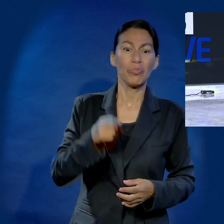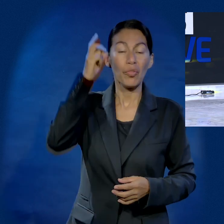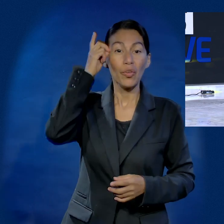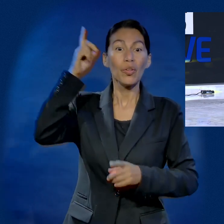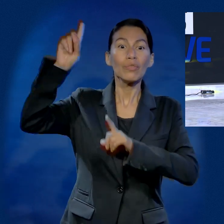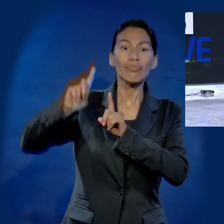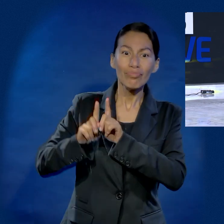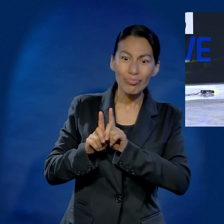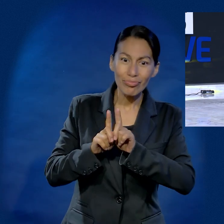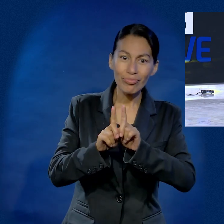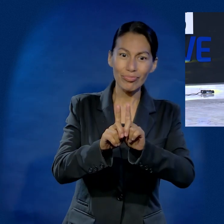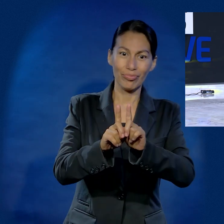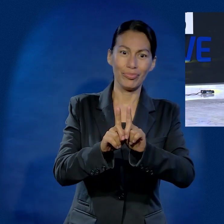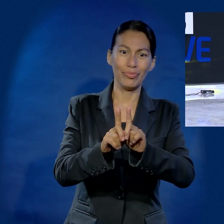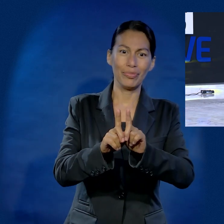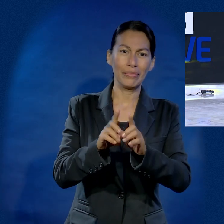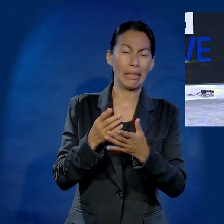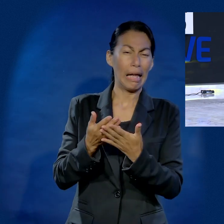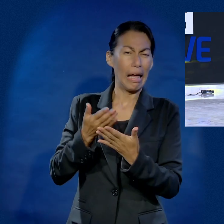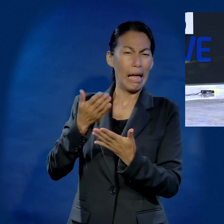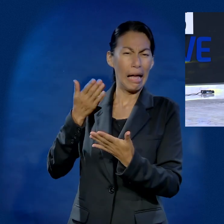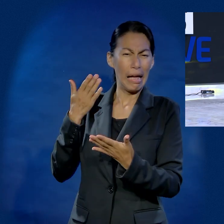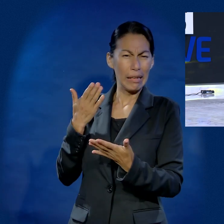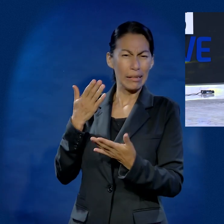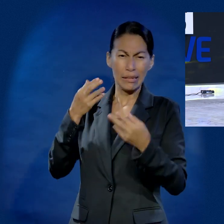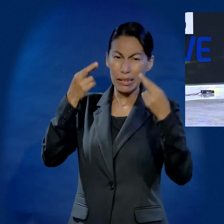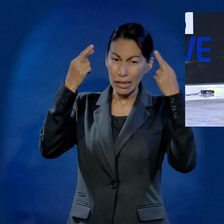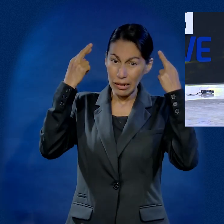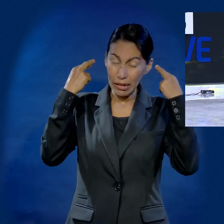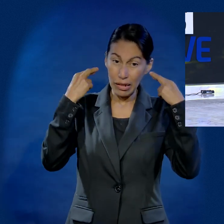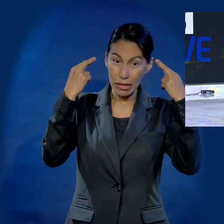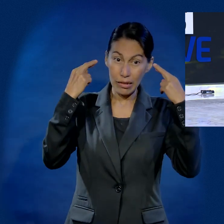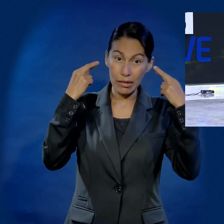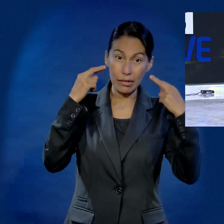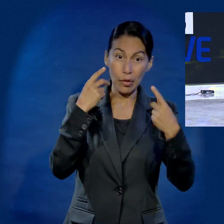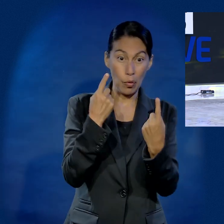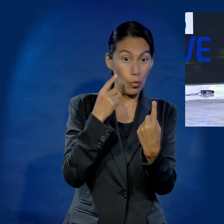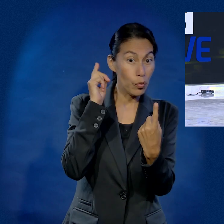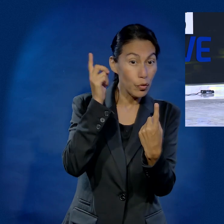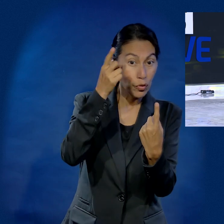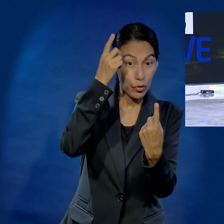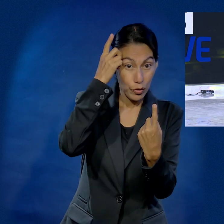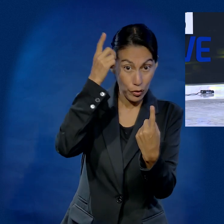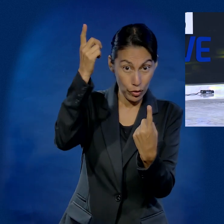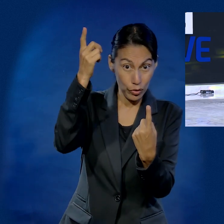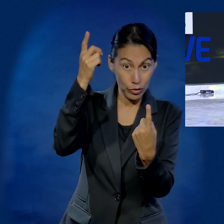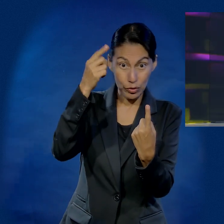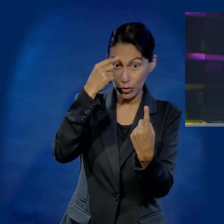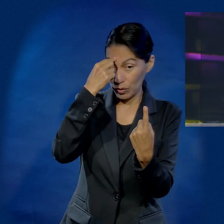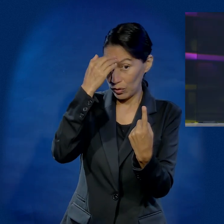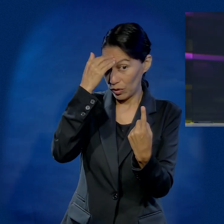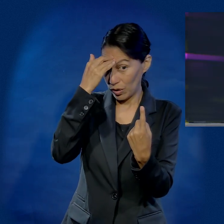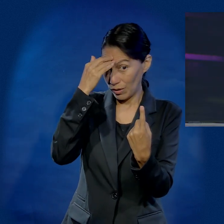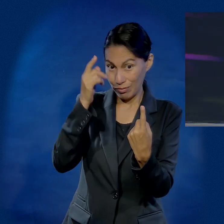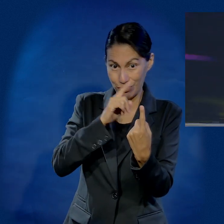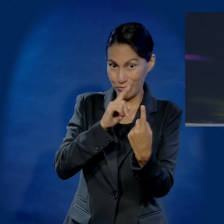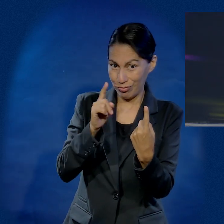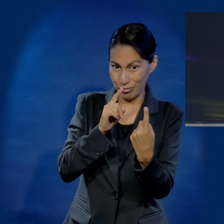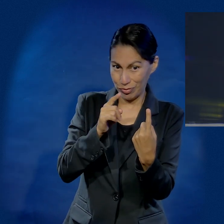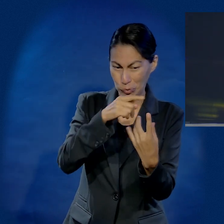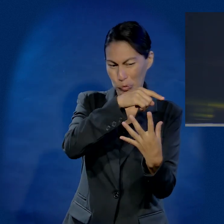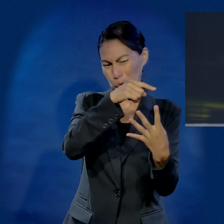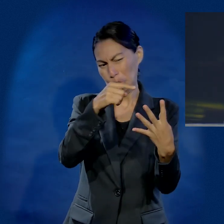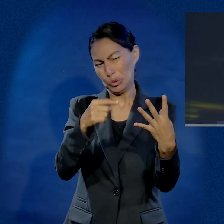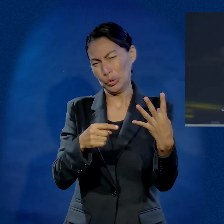Y como en aquellos tiempos los reyes no solo reconocían un Dios, sino muchos dioses, y eran muy supersticiosos, él